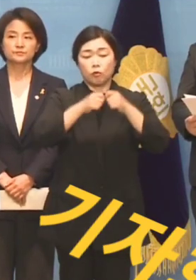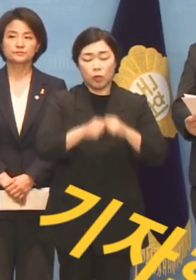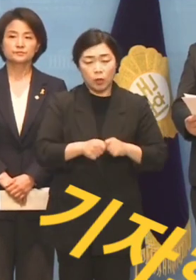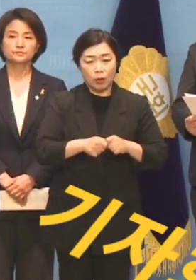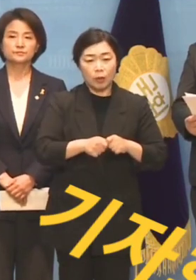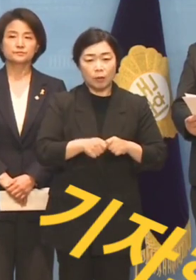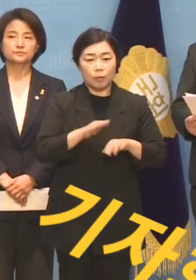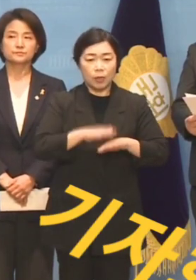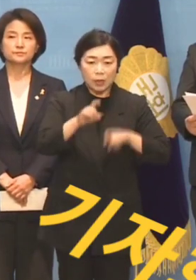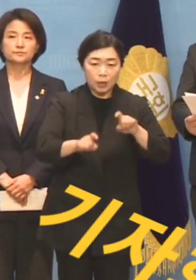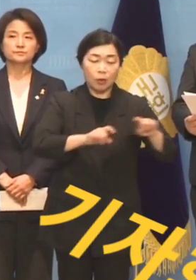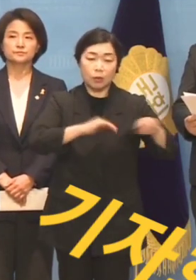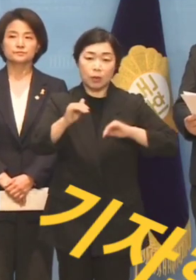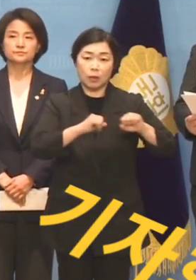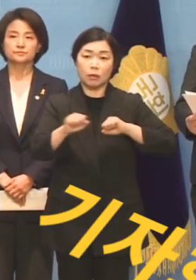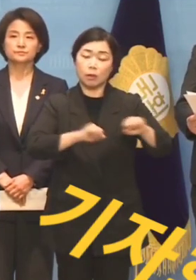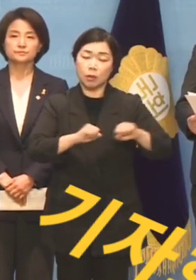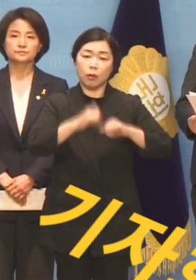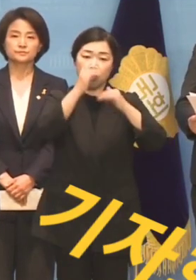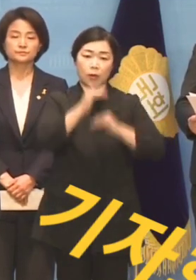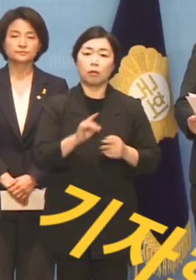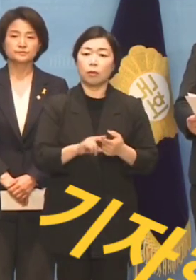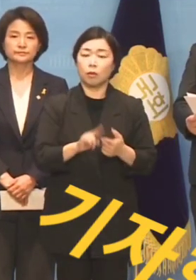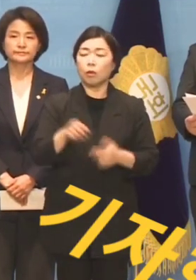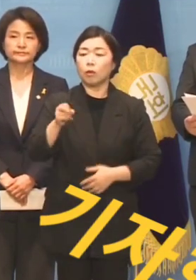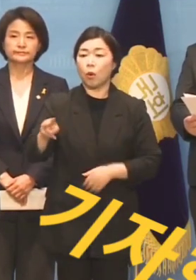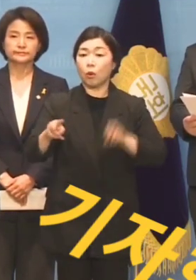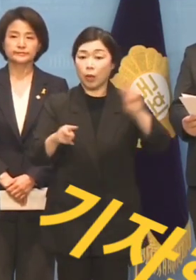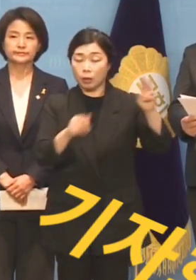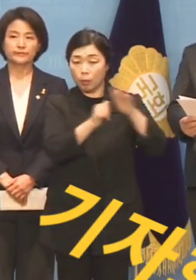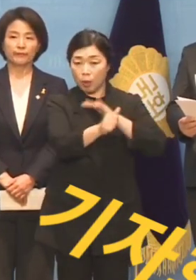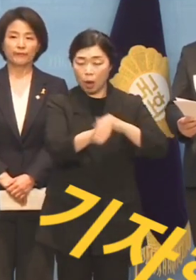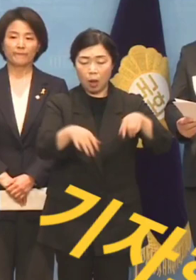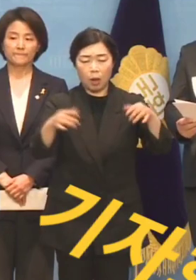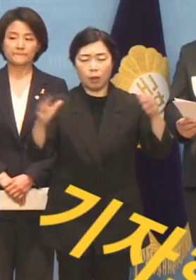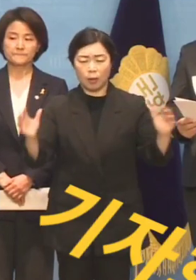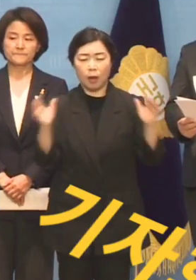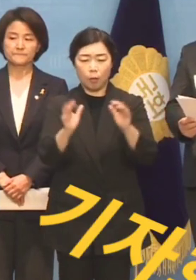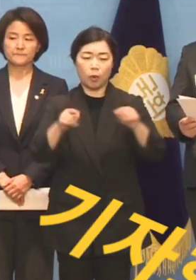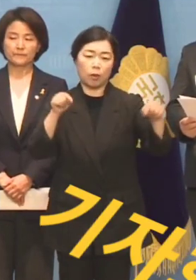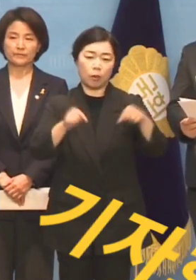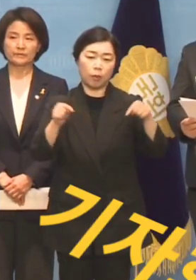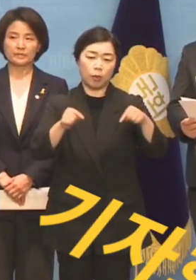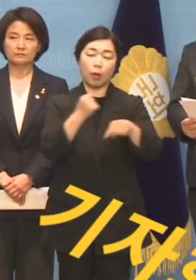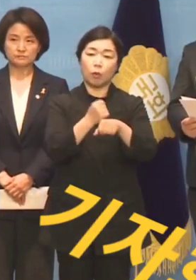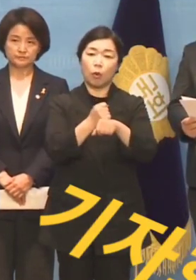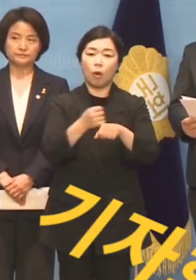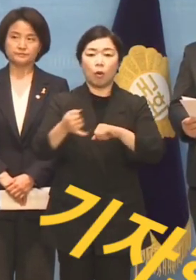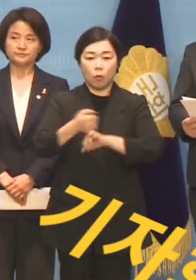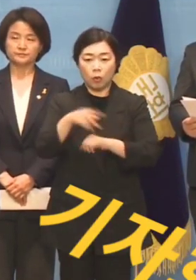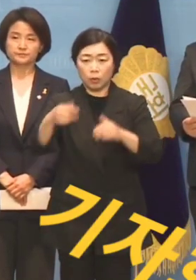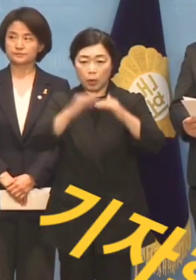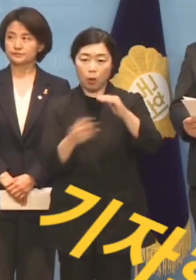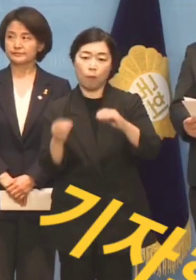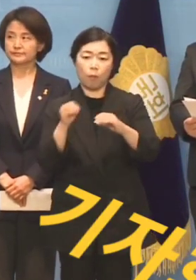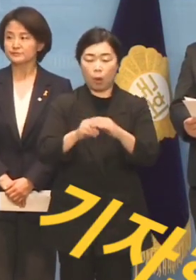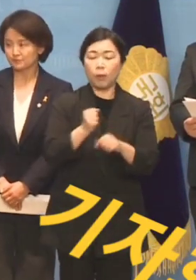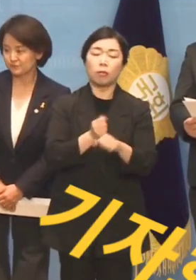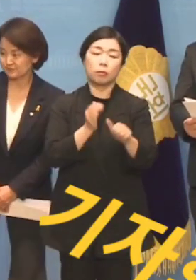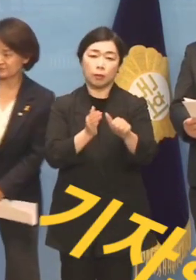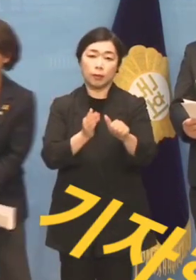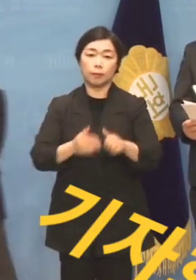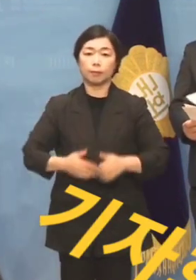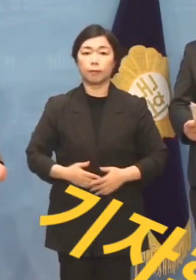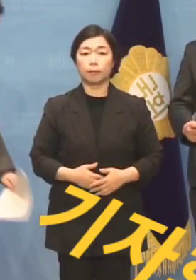쟁점들에서 공감대가 있는 부분에 대해서는 여야 대표들의 협상 과정에서 반드시 꼭 반영을 해 주십사 하는 좀 부탁을 드립니다.